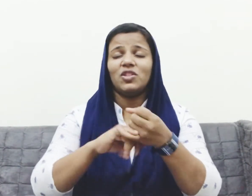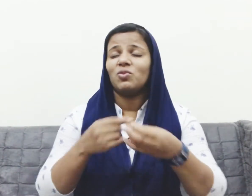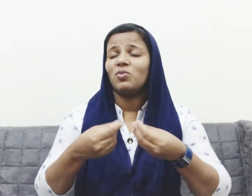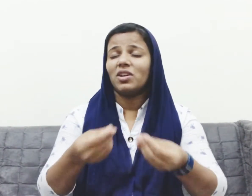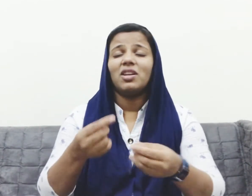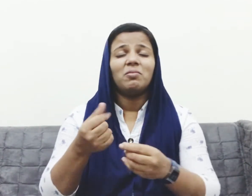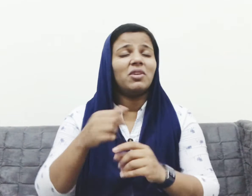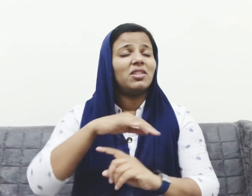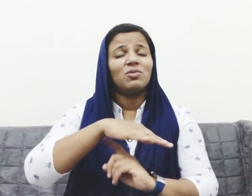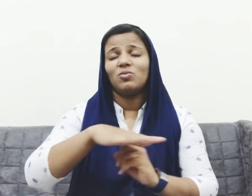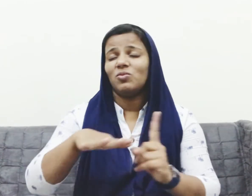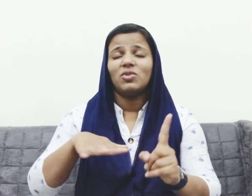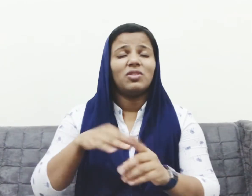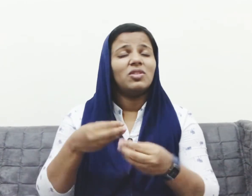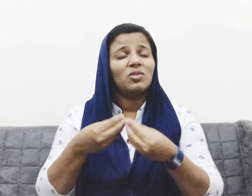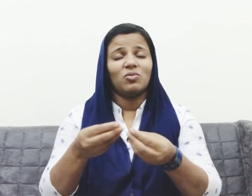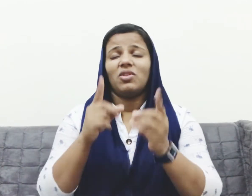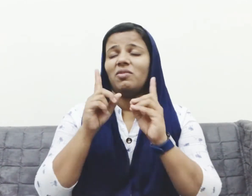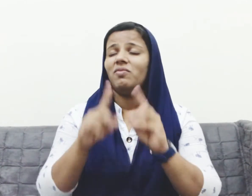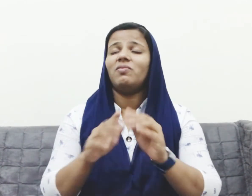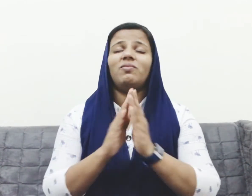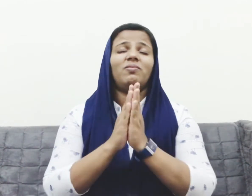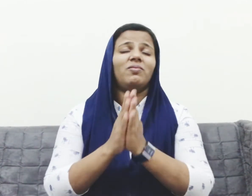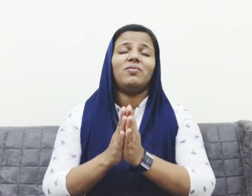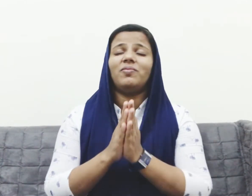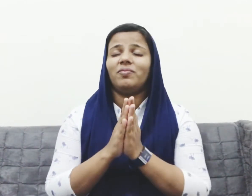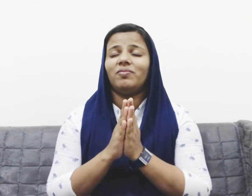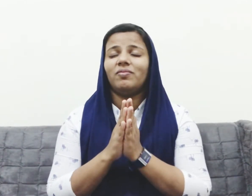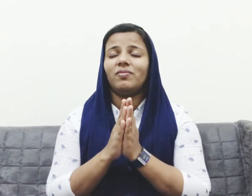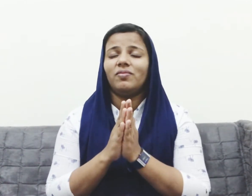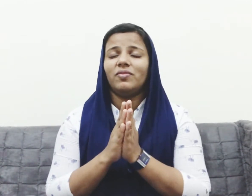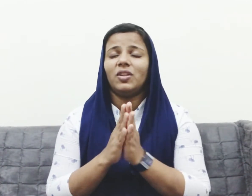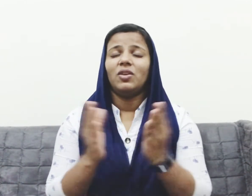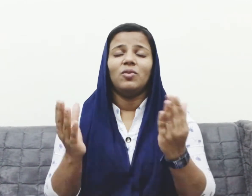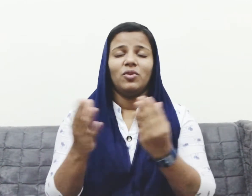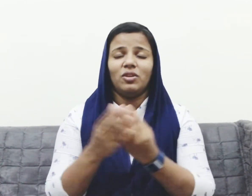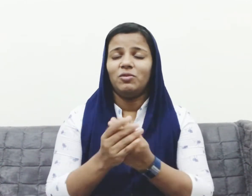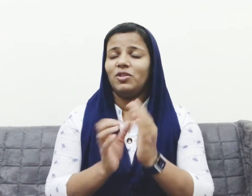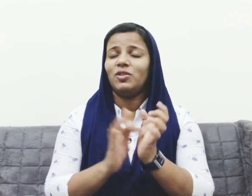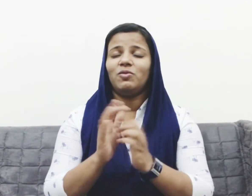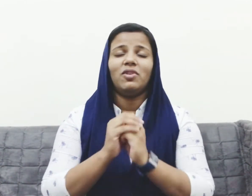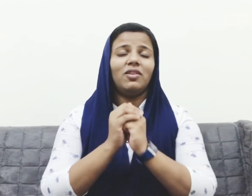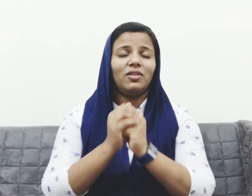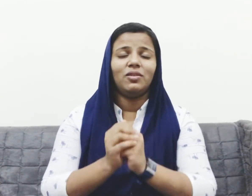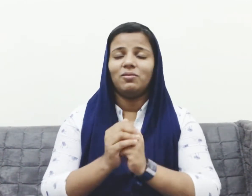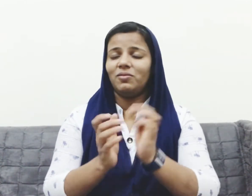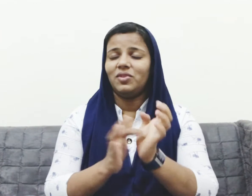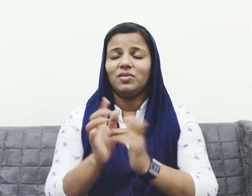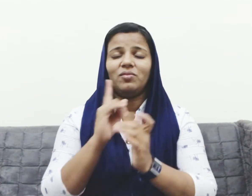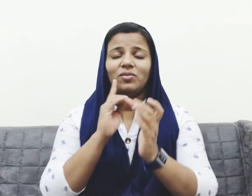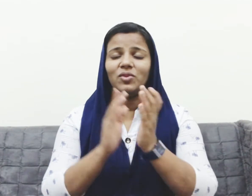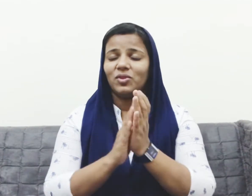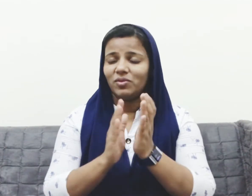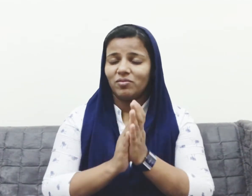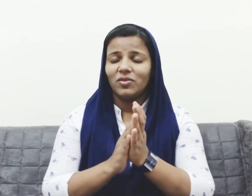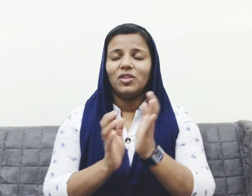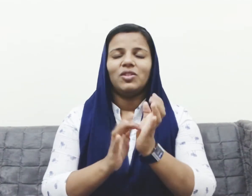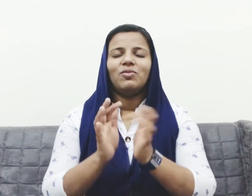തക്ക സാഹചര്യം യേശു ക്രിസ്തുവിൻ്റെ നാമത്തിൽ അവർക്കുണ്ടാകട്ടെ എന്ന് പ്രാർത്ഥിക്കുന്നു. കർത്താവേ, ഞങ്ങൾ ഒരുമിച്ച് അങ്ങ് ആരാധിക്കുന്നു, ഒരുമിച്ച് അങ്ങ് സ്തോത്രം പറയുന്നു, ഒരുമിച്ച് അങ്ങേക്ക്